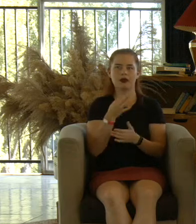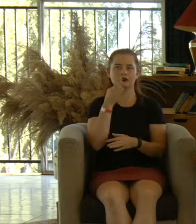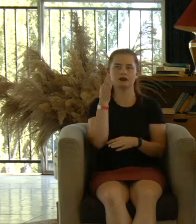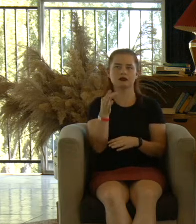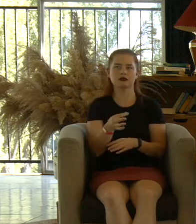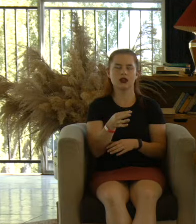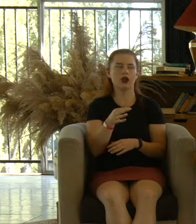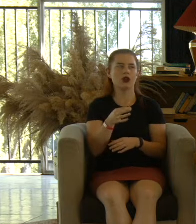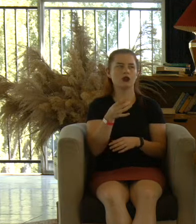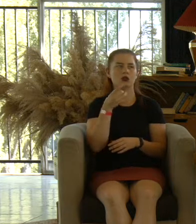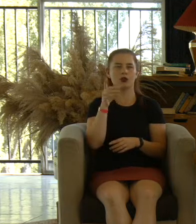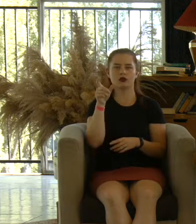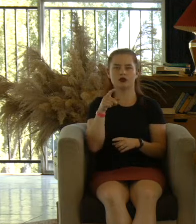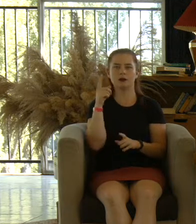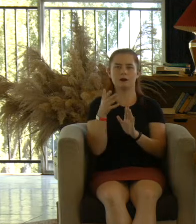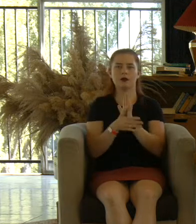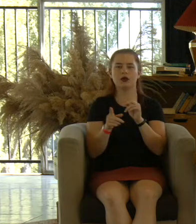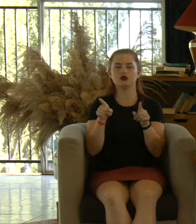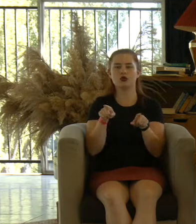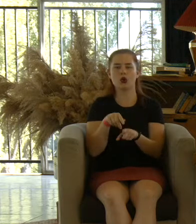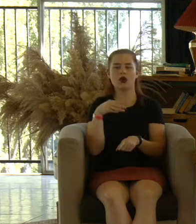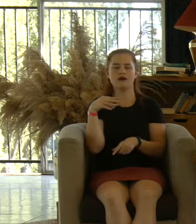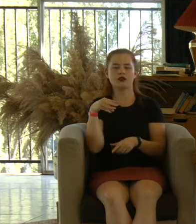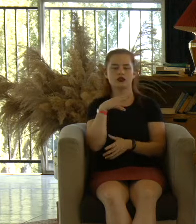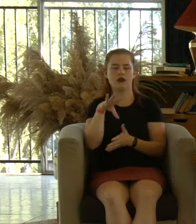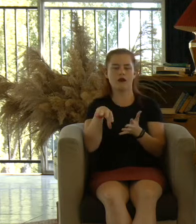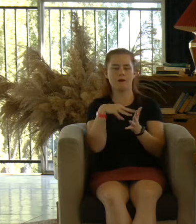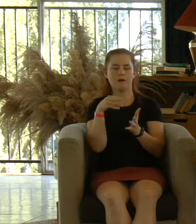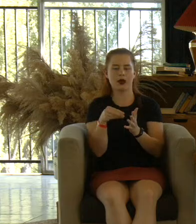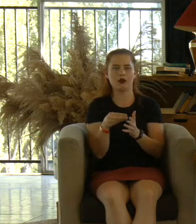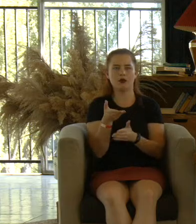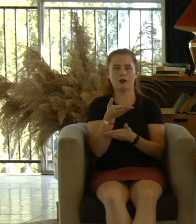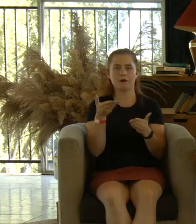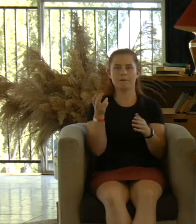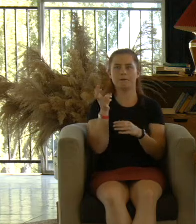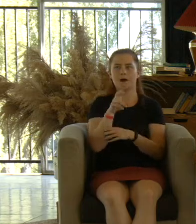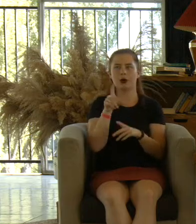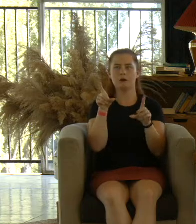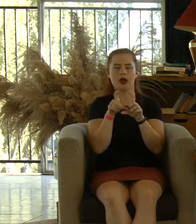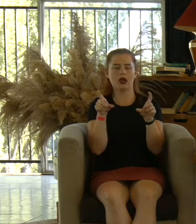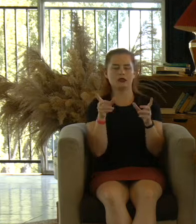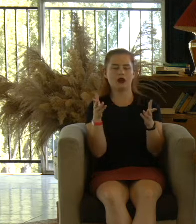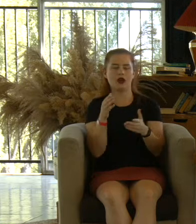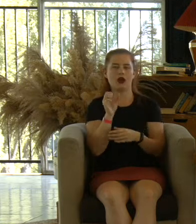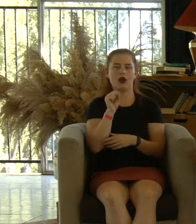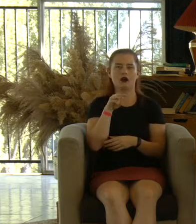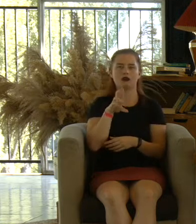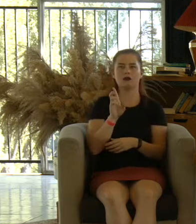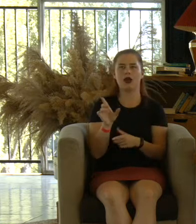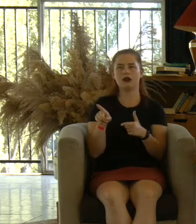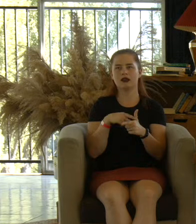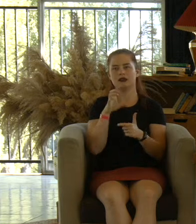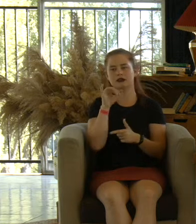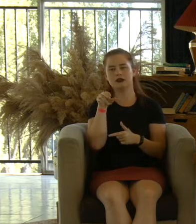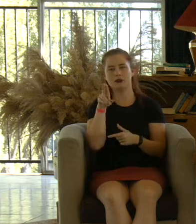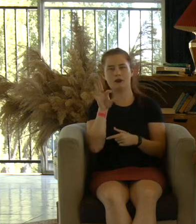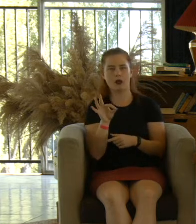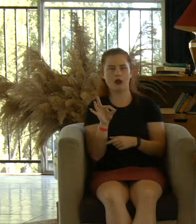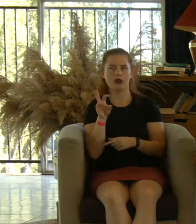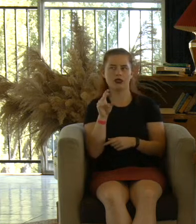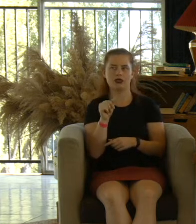человек знает, что такое, там, не знаю, вишневый пирог. Вот мы идем в магазин какой-нибудь там АТБ или Сельпо, и на полке